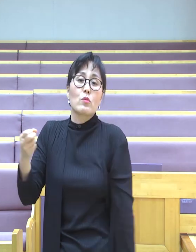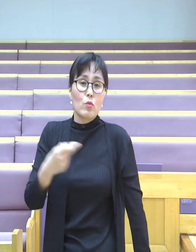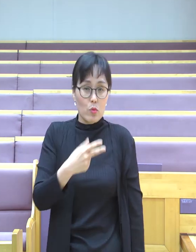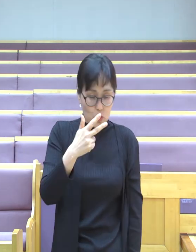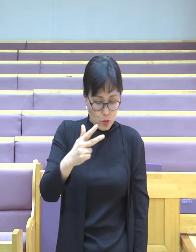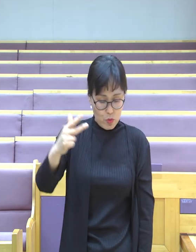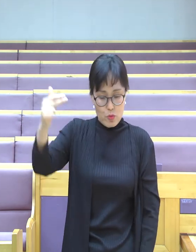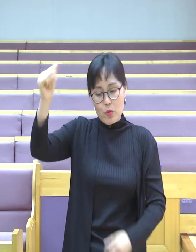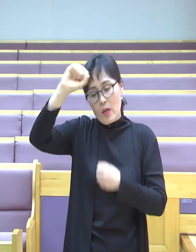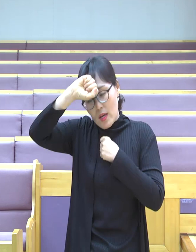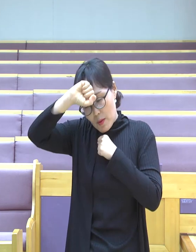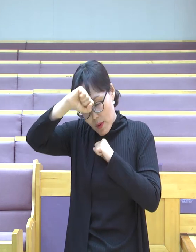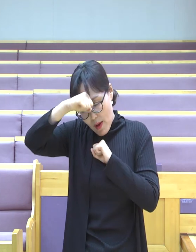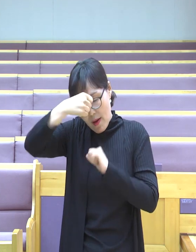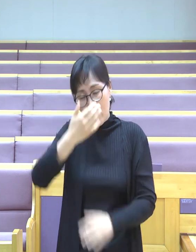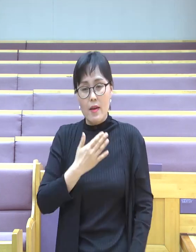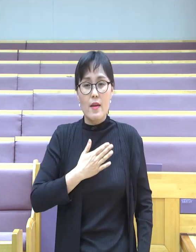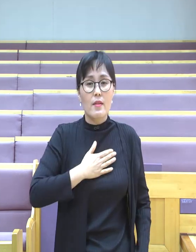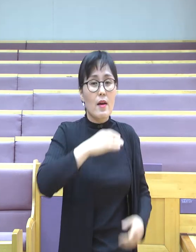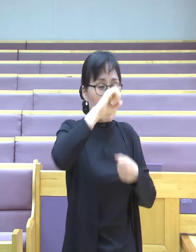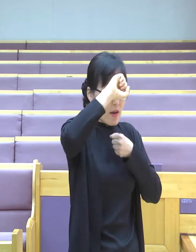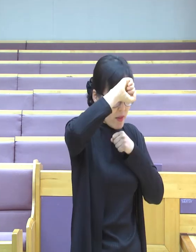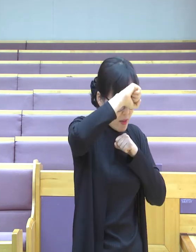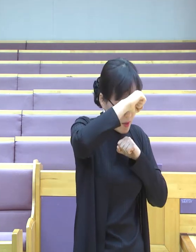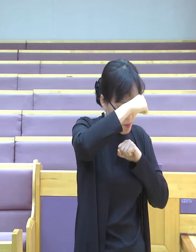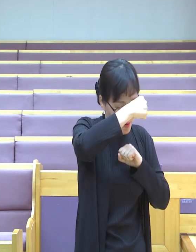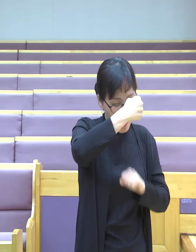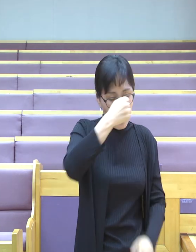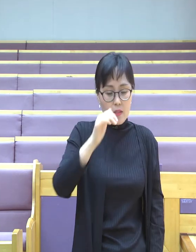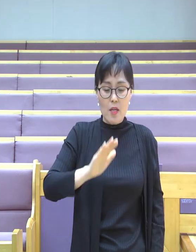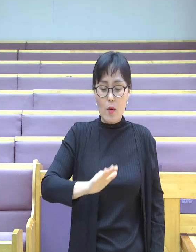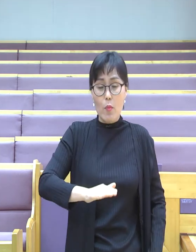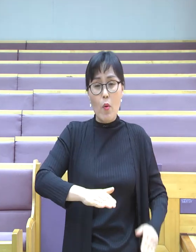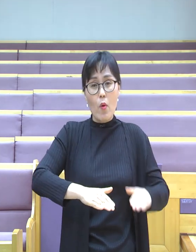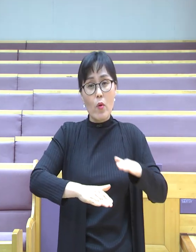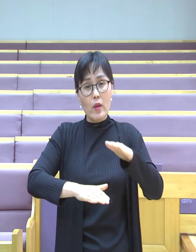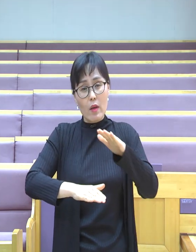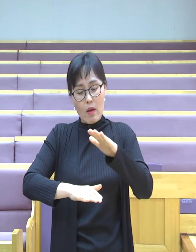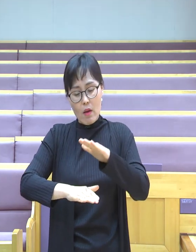또 주의 발에 나의 발을